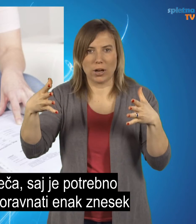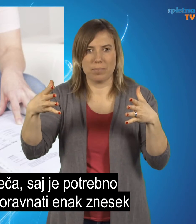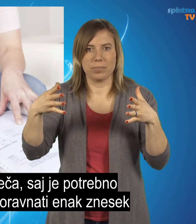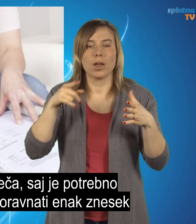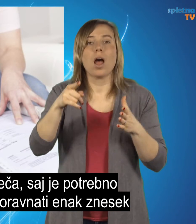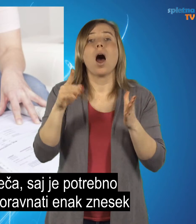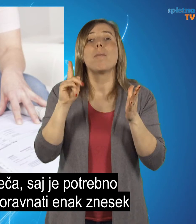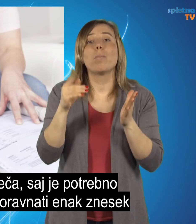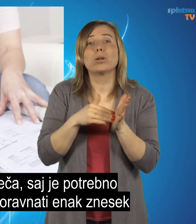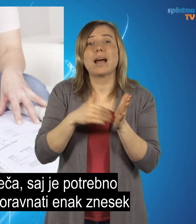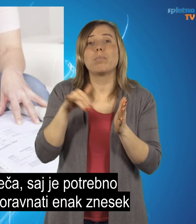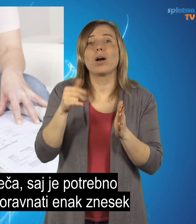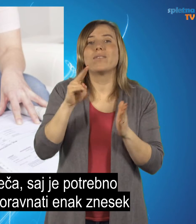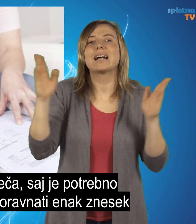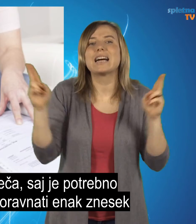poravnati enak znesek neodplačanega dolga.